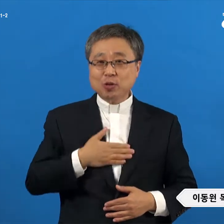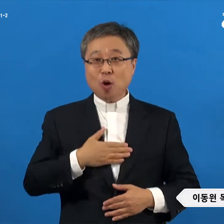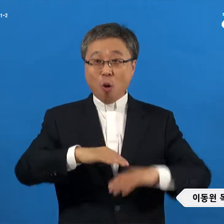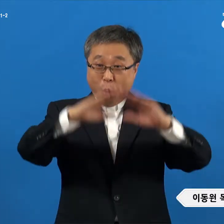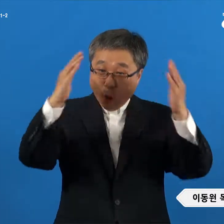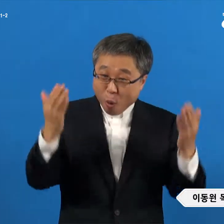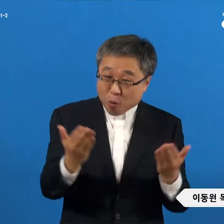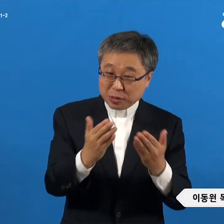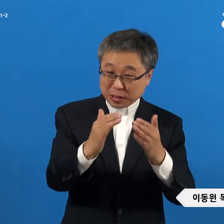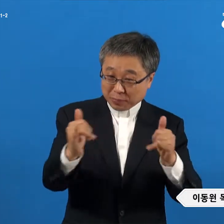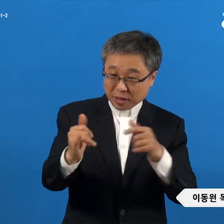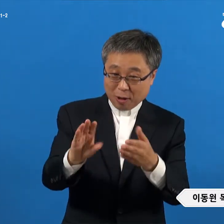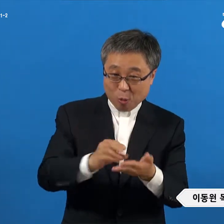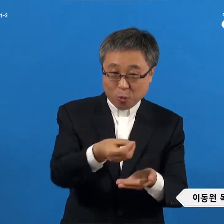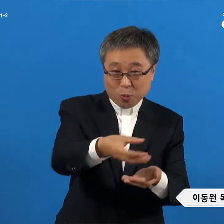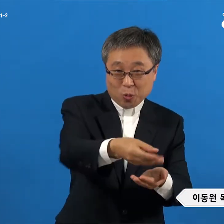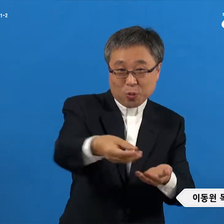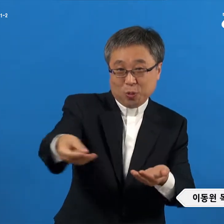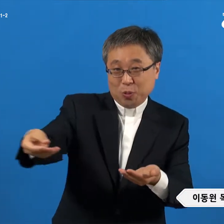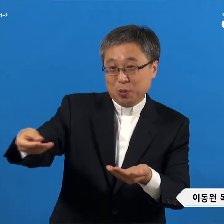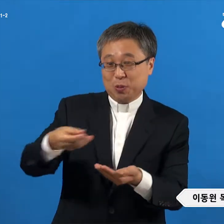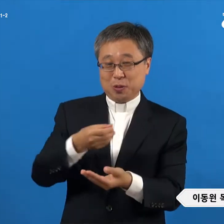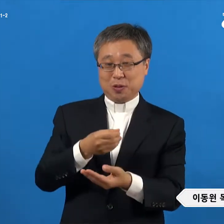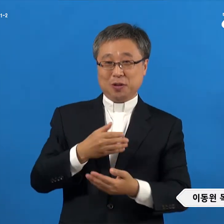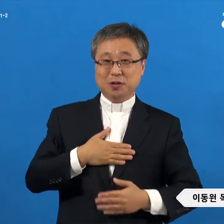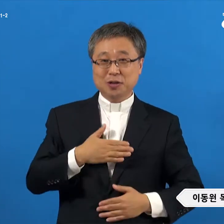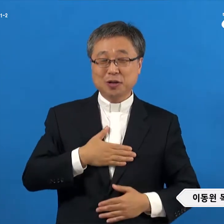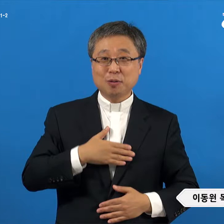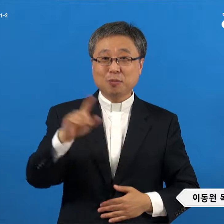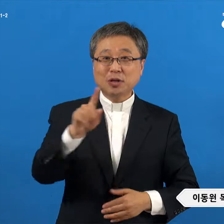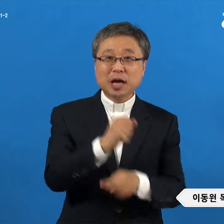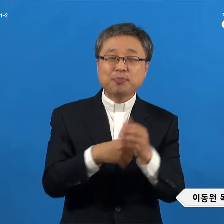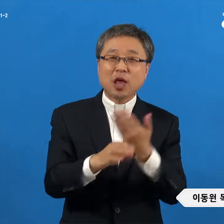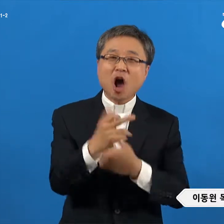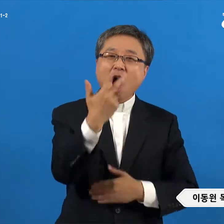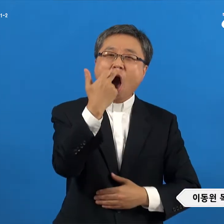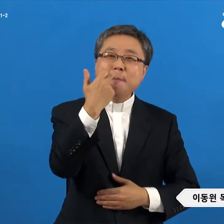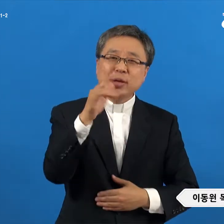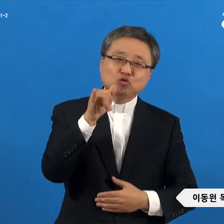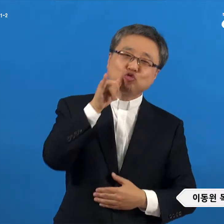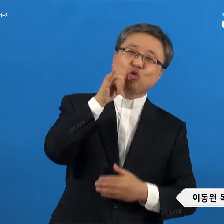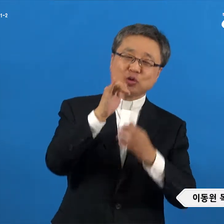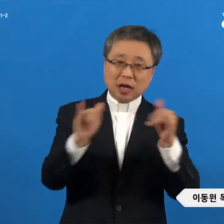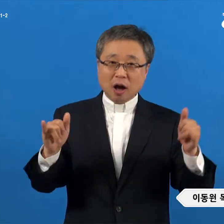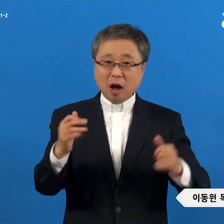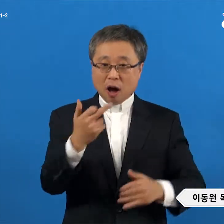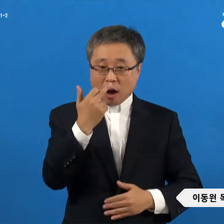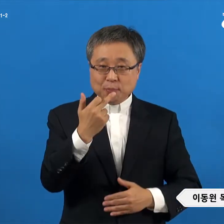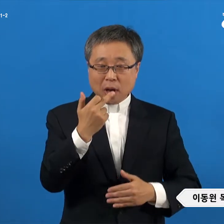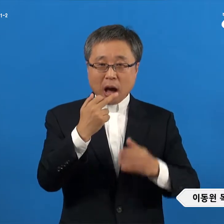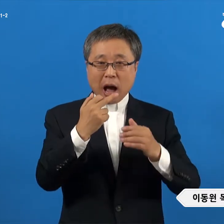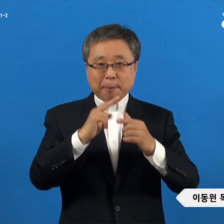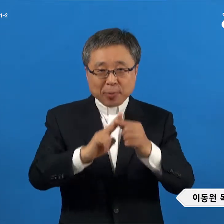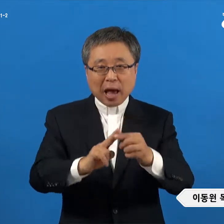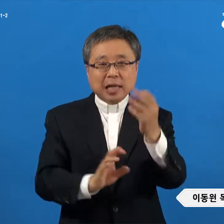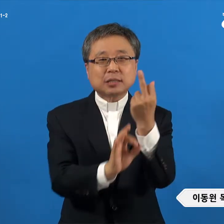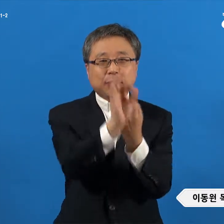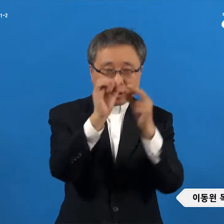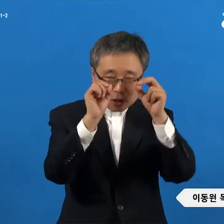사람들 나눠주고. 예. 근데 저는 뭐냐면 저는 커피 중독자입니다. 커피와 함께 아침에 깨어나고 오전 중에